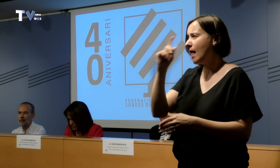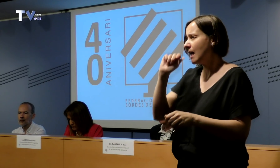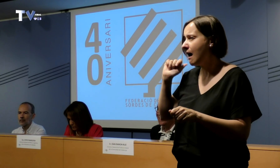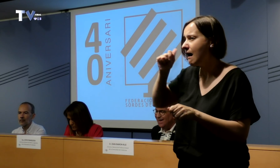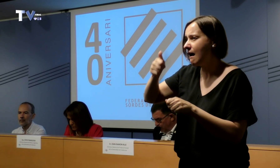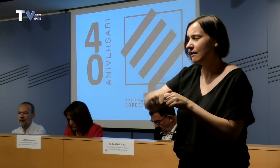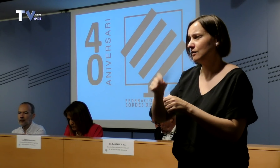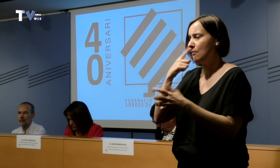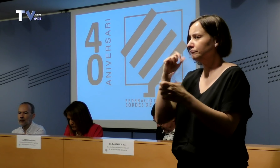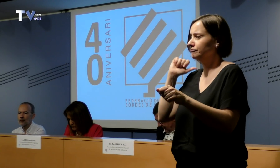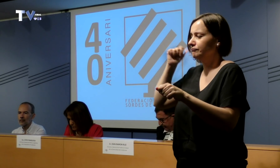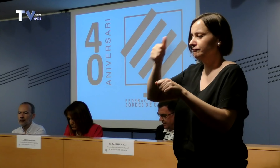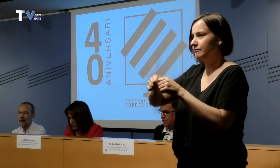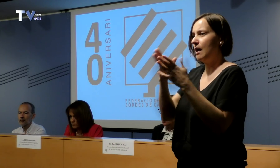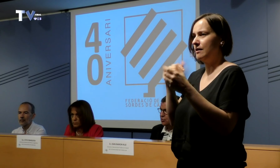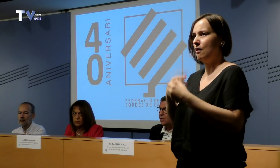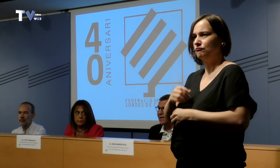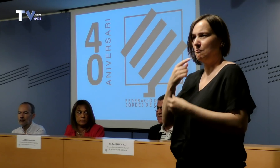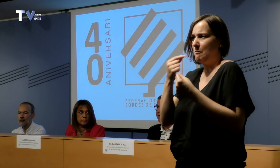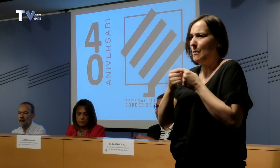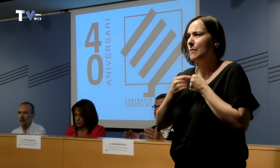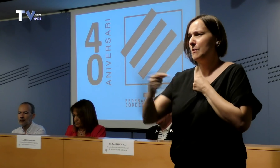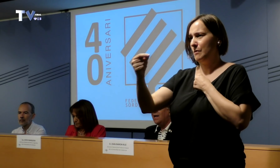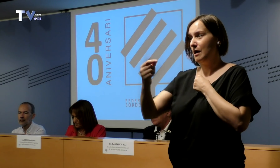trajectòria ja molt considerable. Són 40 anys de representar